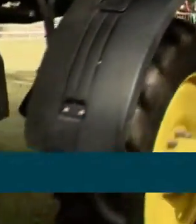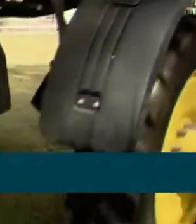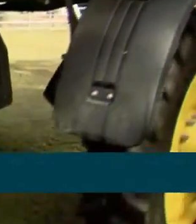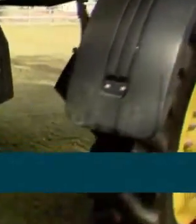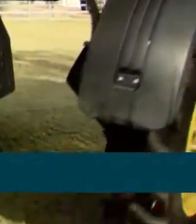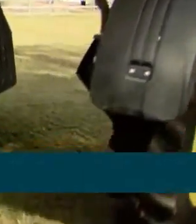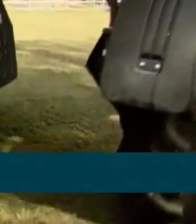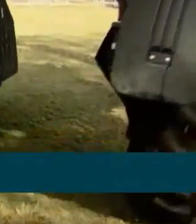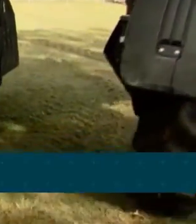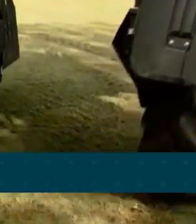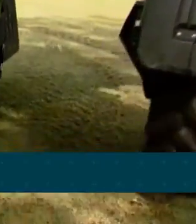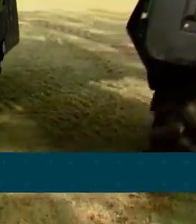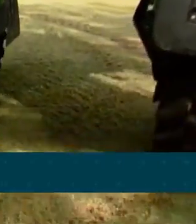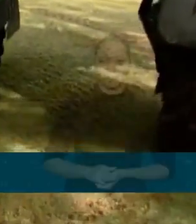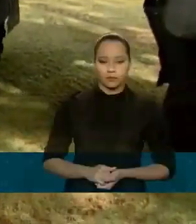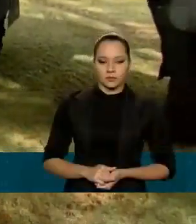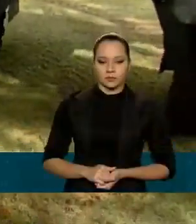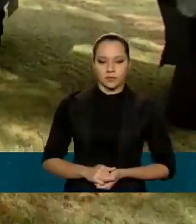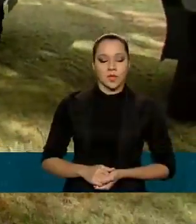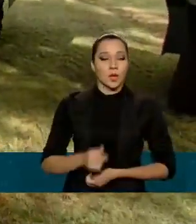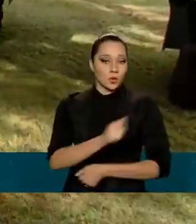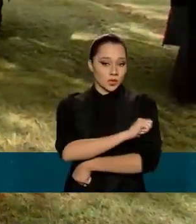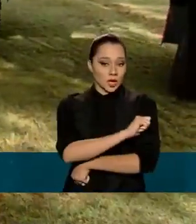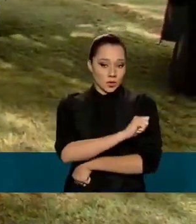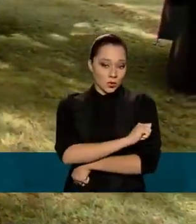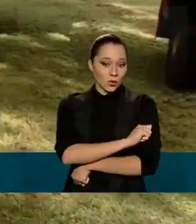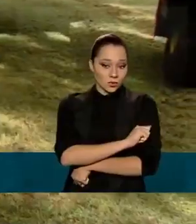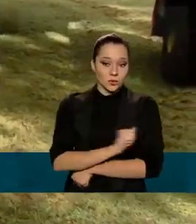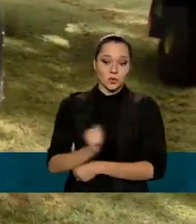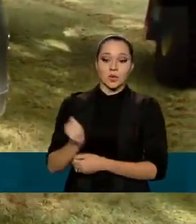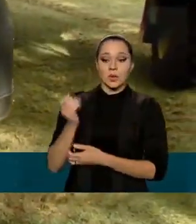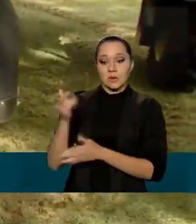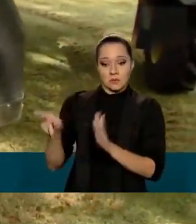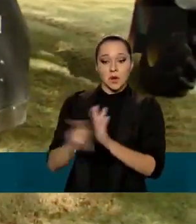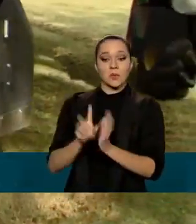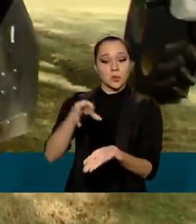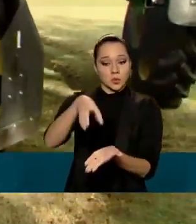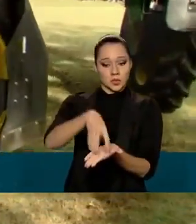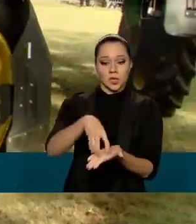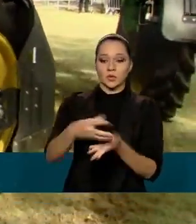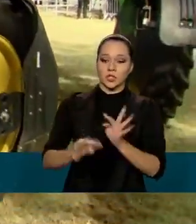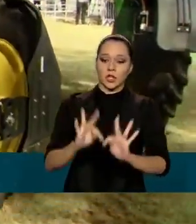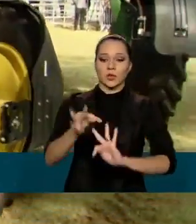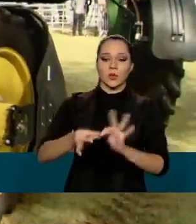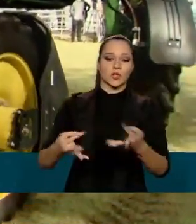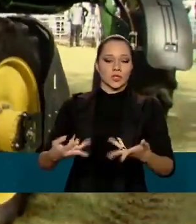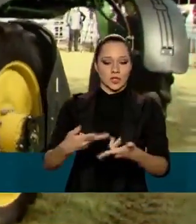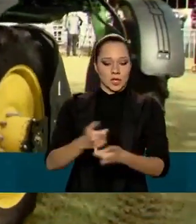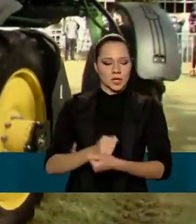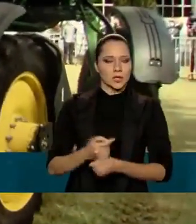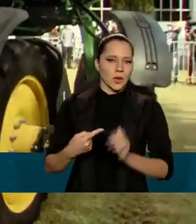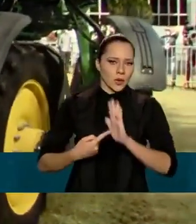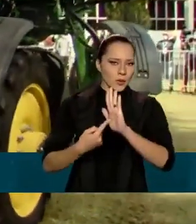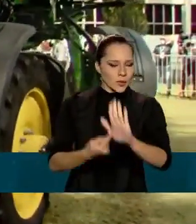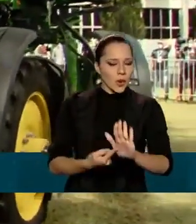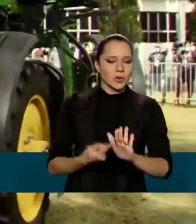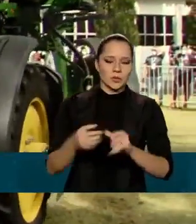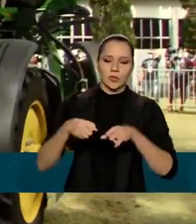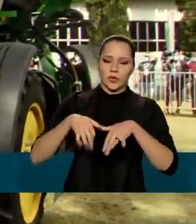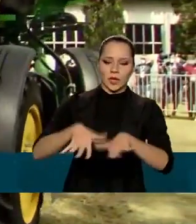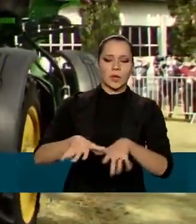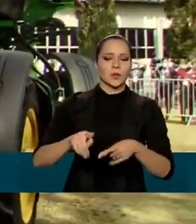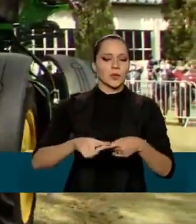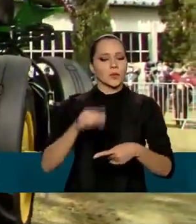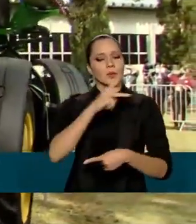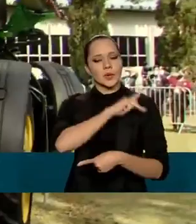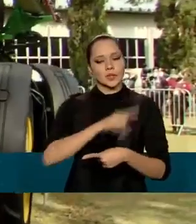Os estudantes do centro, eles mostram aí as autoridades presentes, né? O presidente Jair Bolsonaro, a ministra da Agricultura